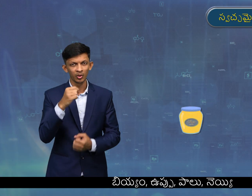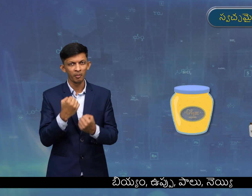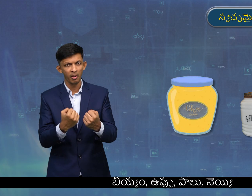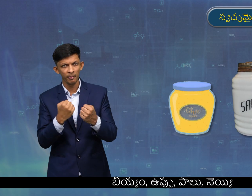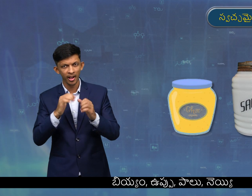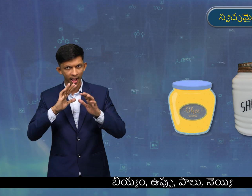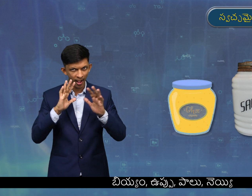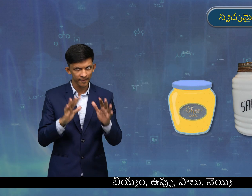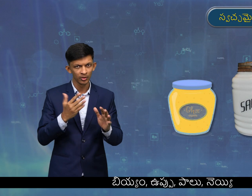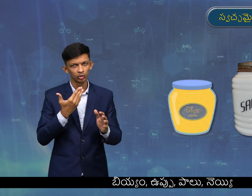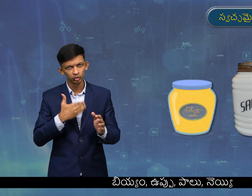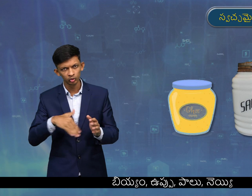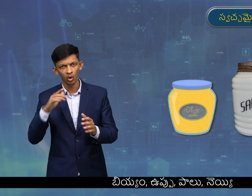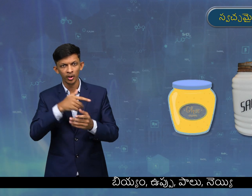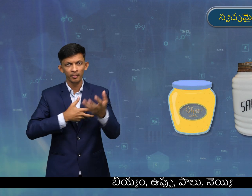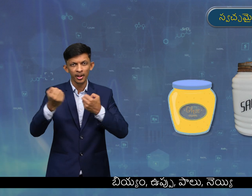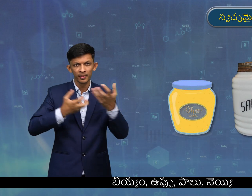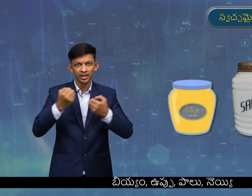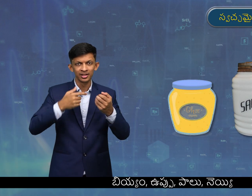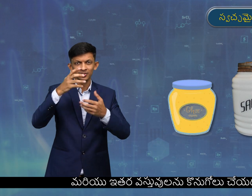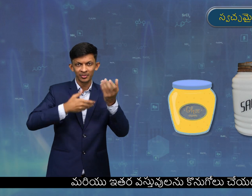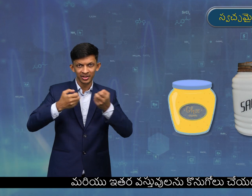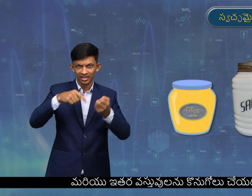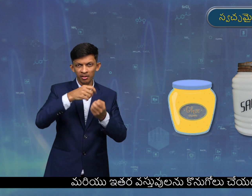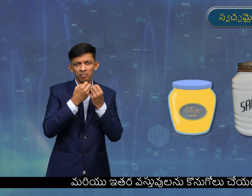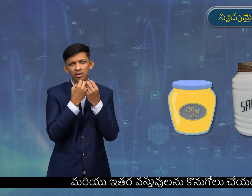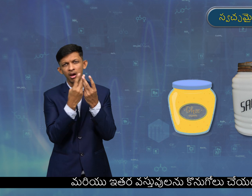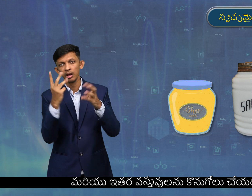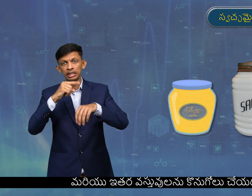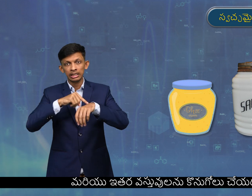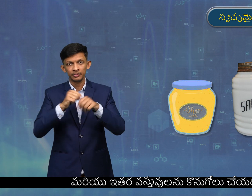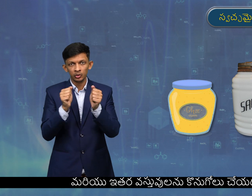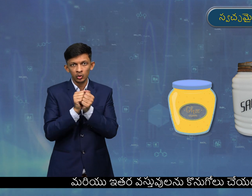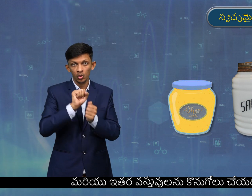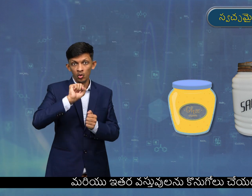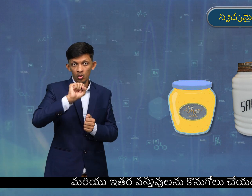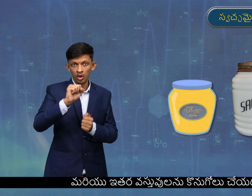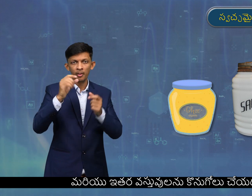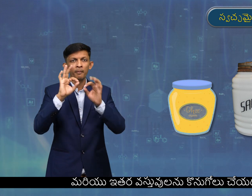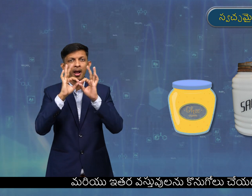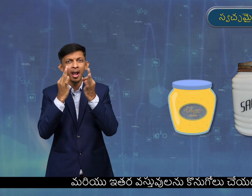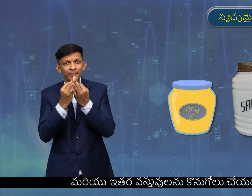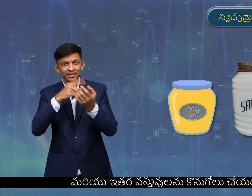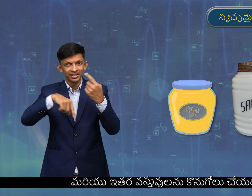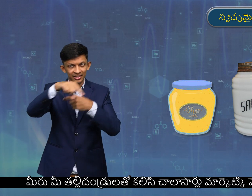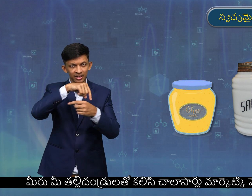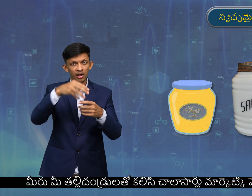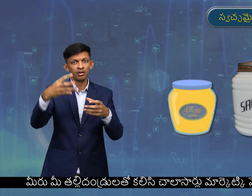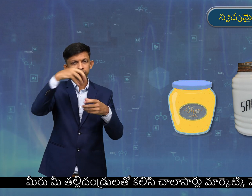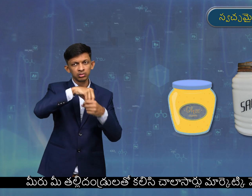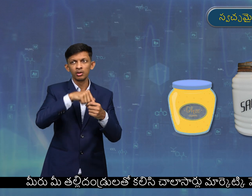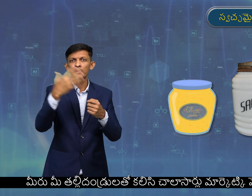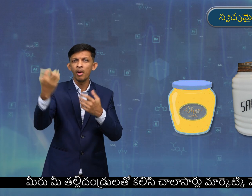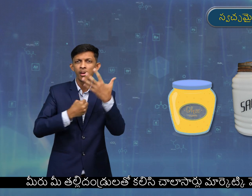బియ్యం, ఉప్పు, పాలు, నెయ్యి మరియు ఇతర వస్తువులను కొనుగోలు చేయడానికి